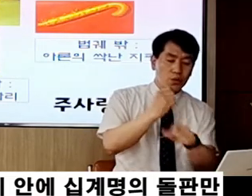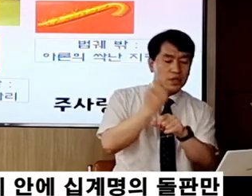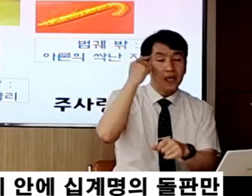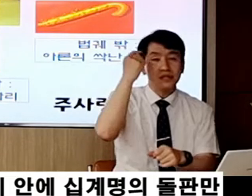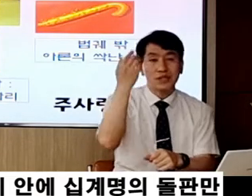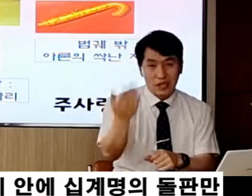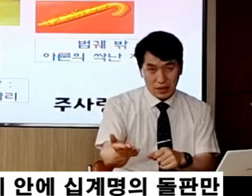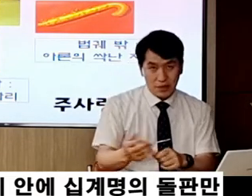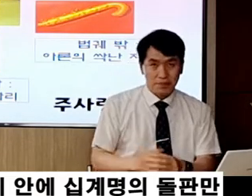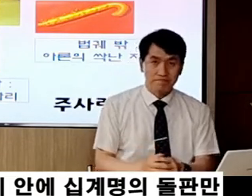넣도록 하셨을까요?